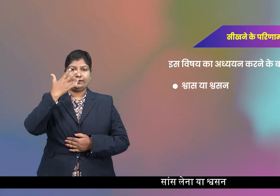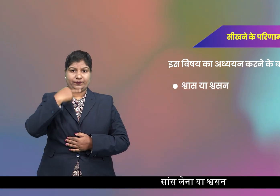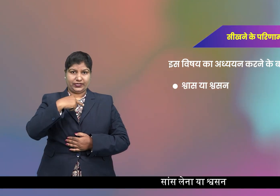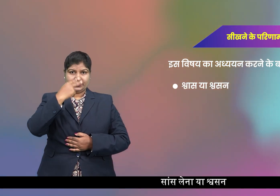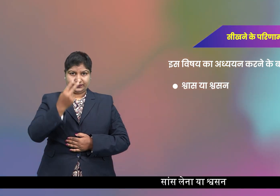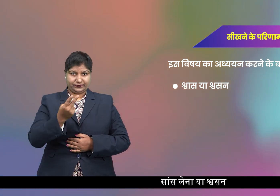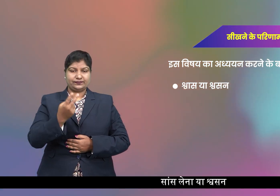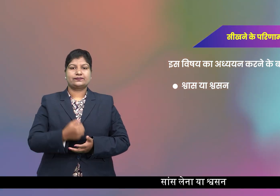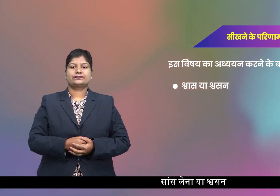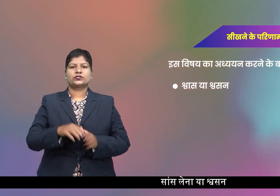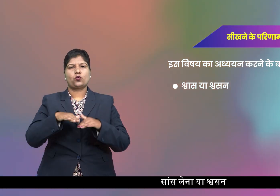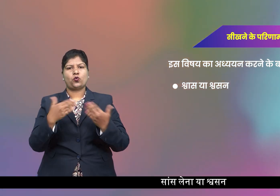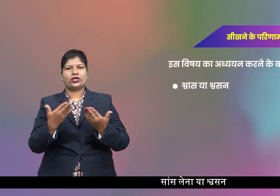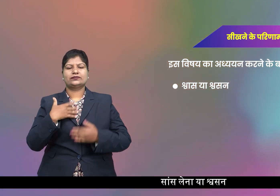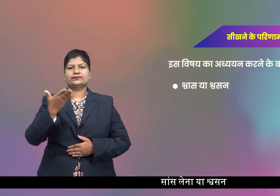या श्वसन।